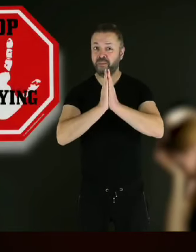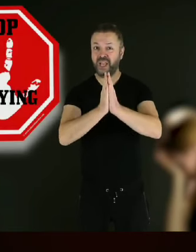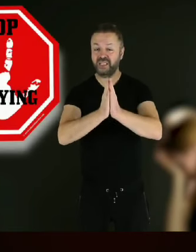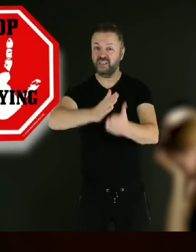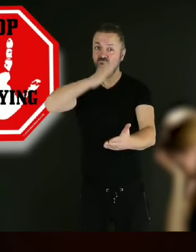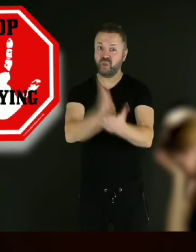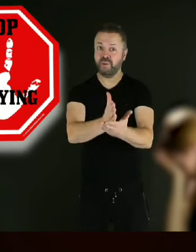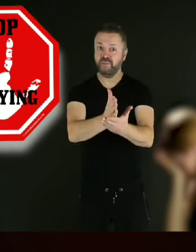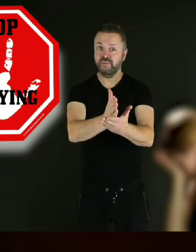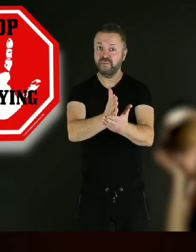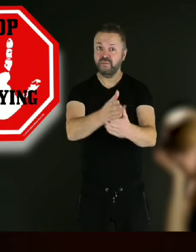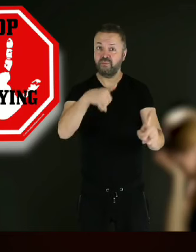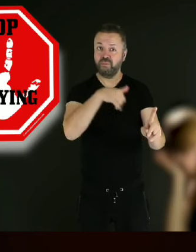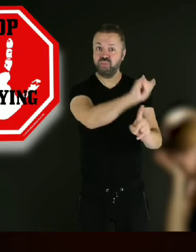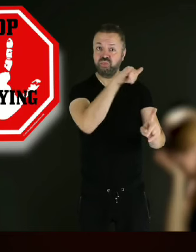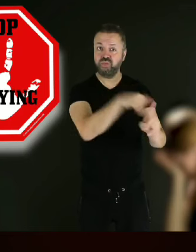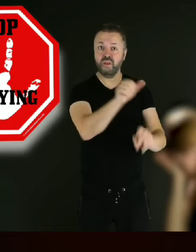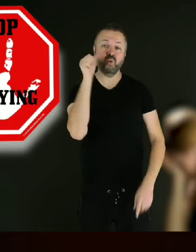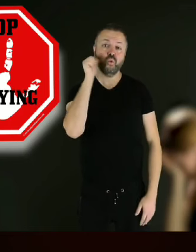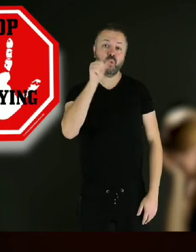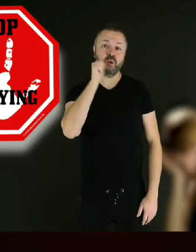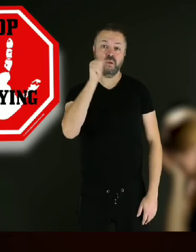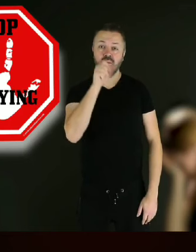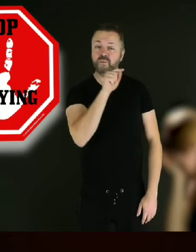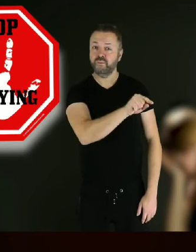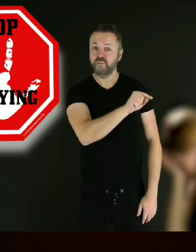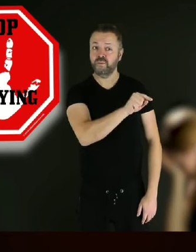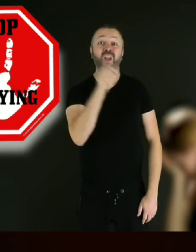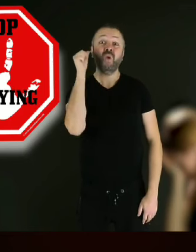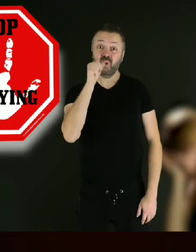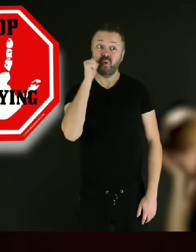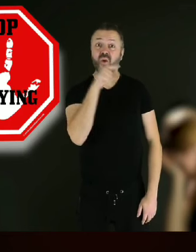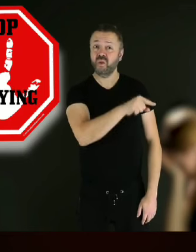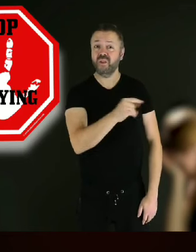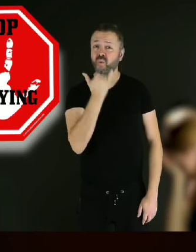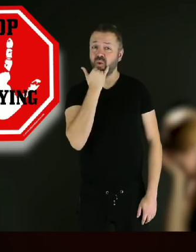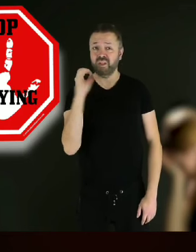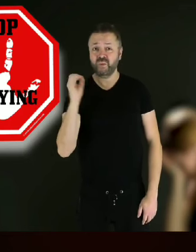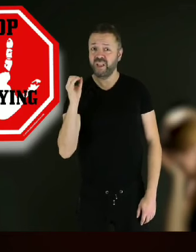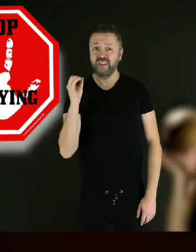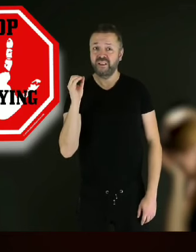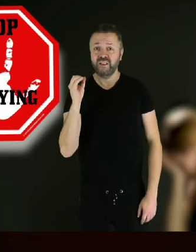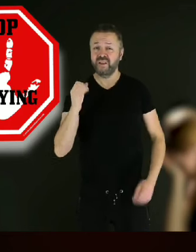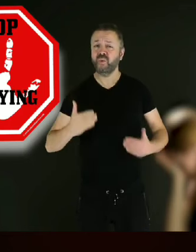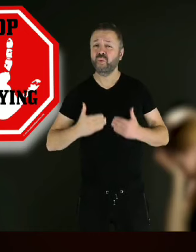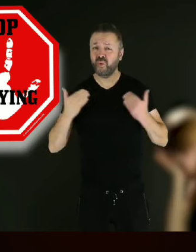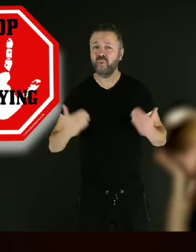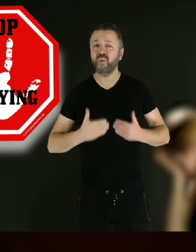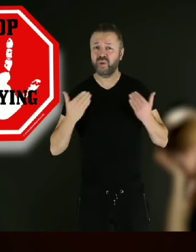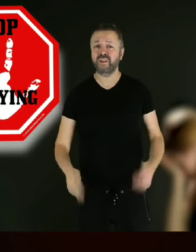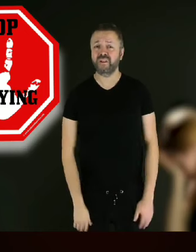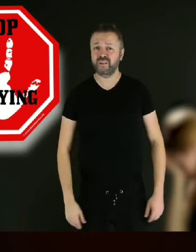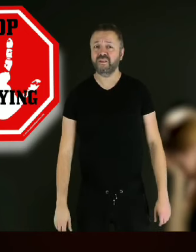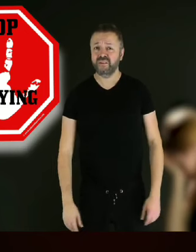и целую хрупкие планеты. А некоторые из них рисуют, вычиняясь, и здесь, и даже